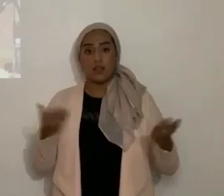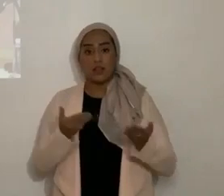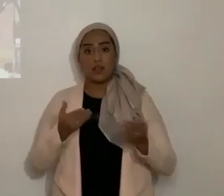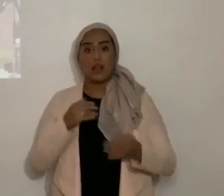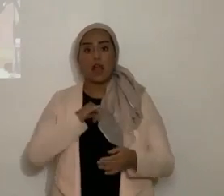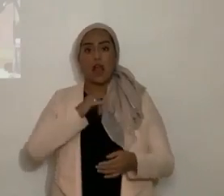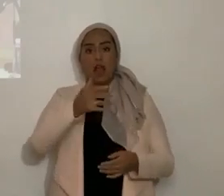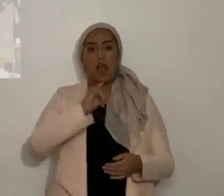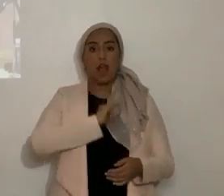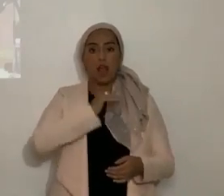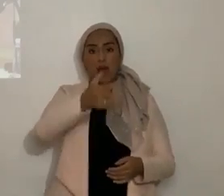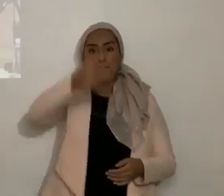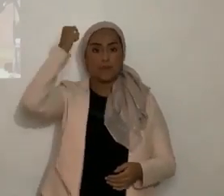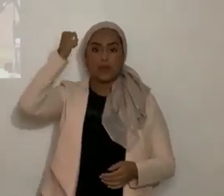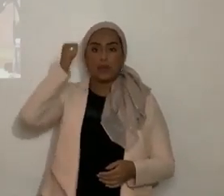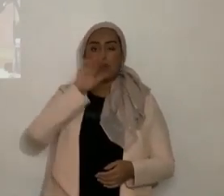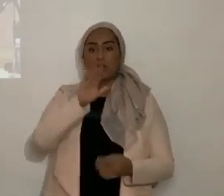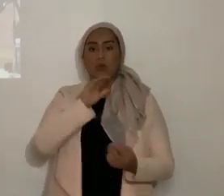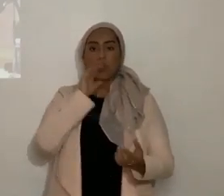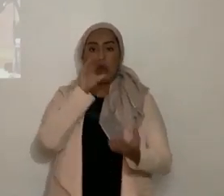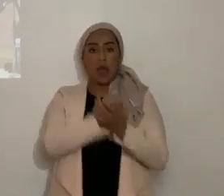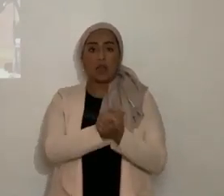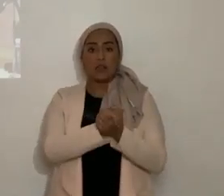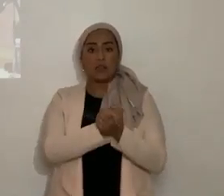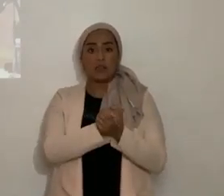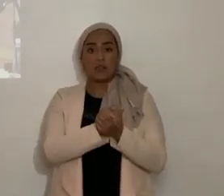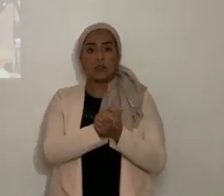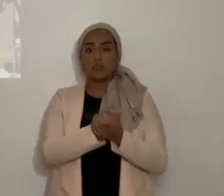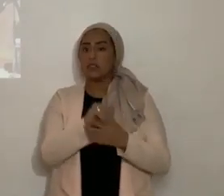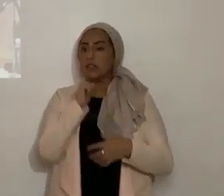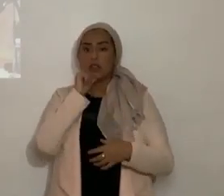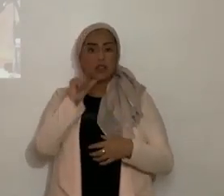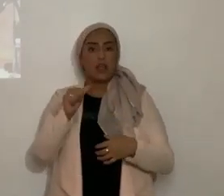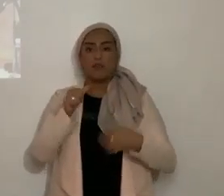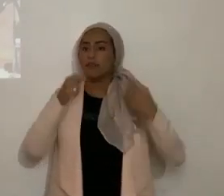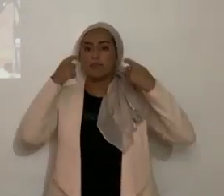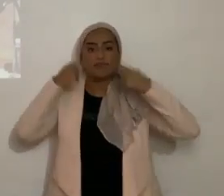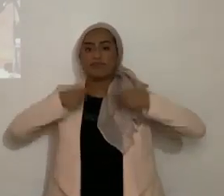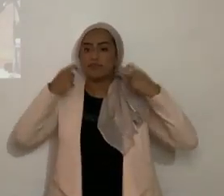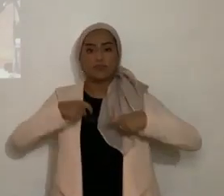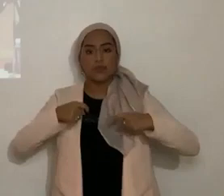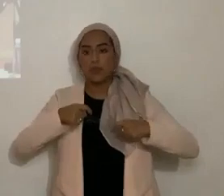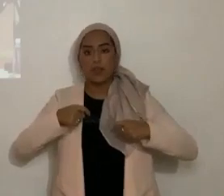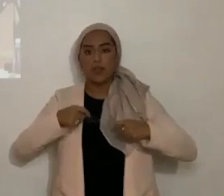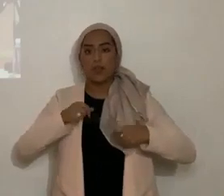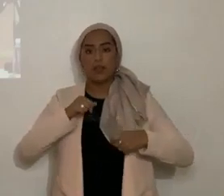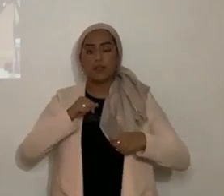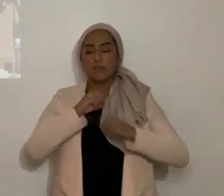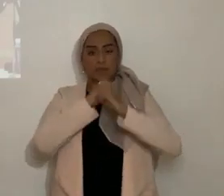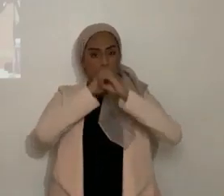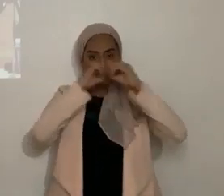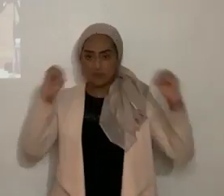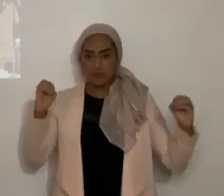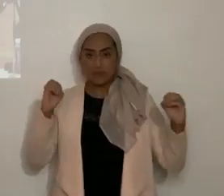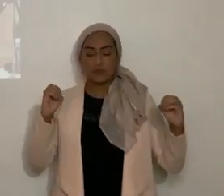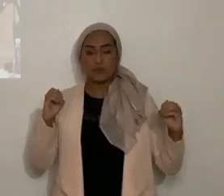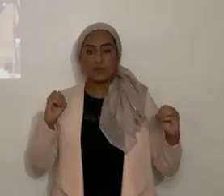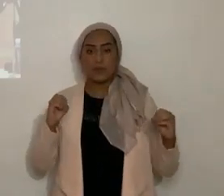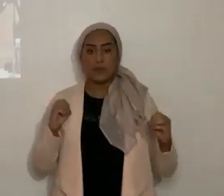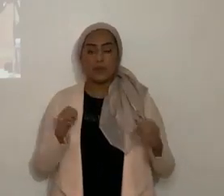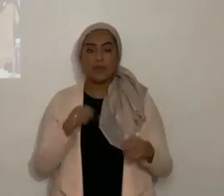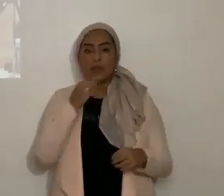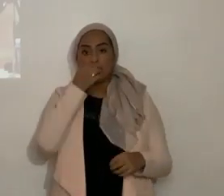yo te quito de golpe el deleite de tus ojos. No endeches ni llores, ni corran tus lágrimas.